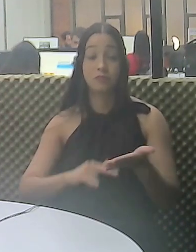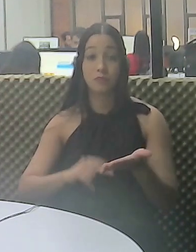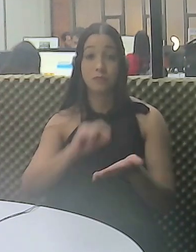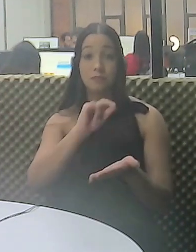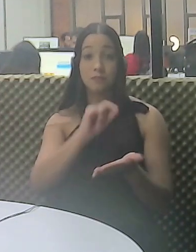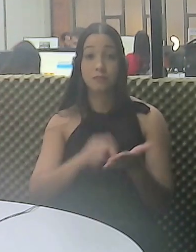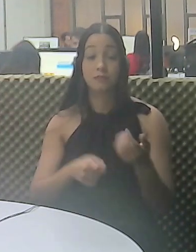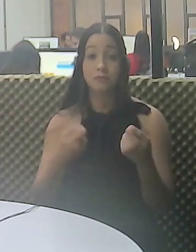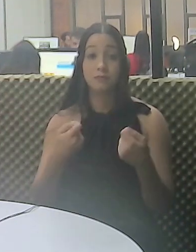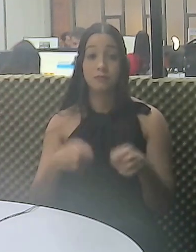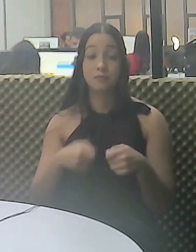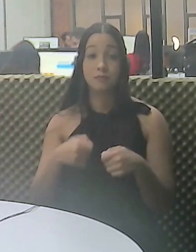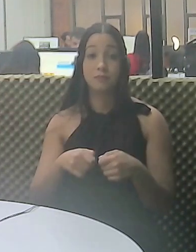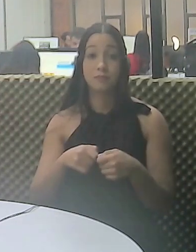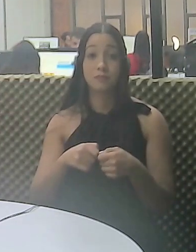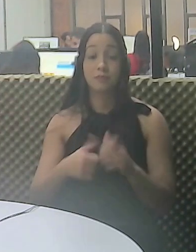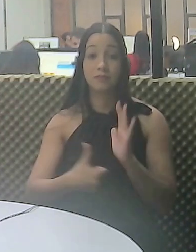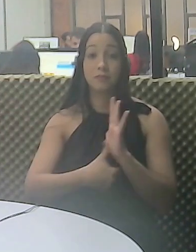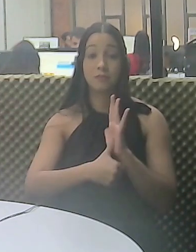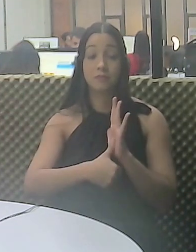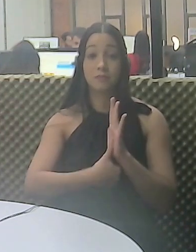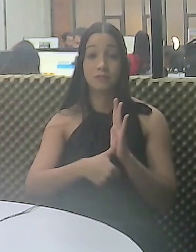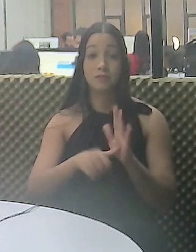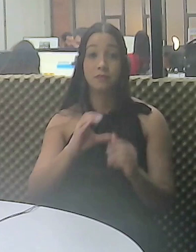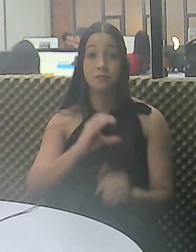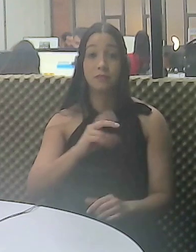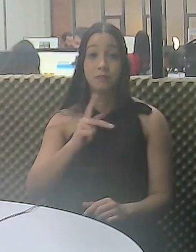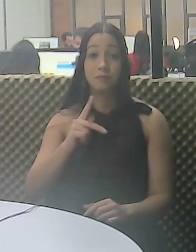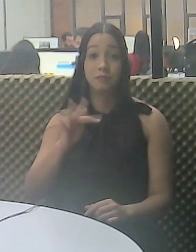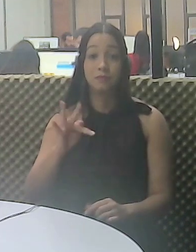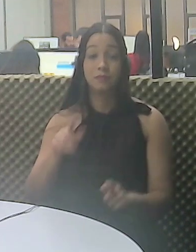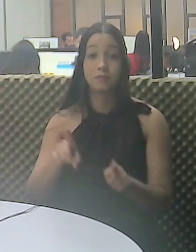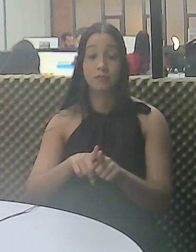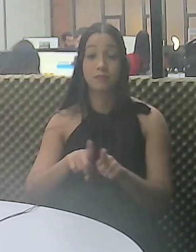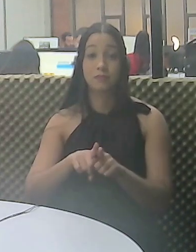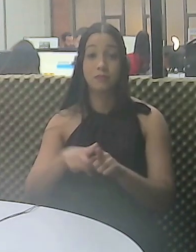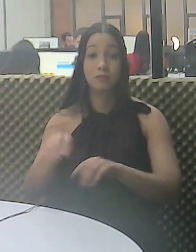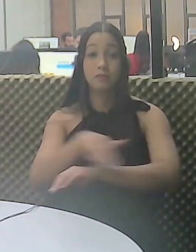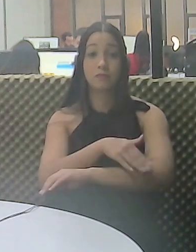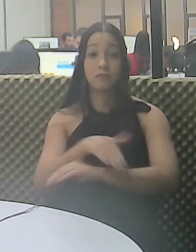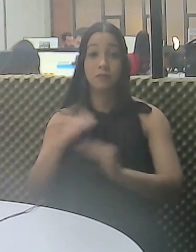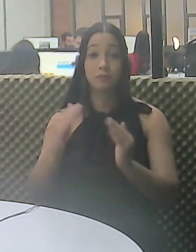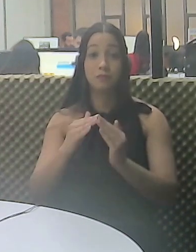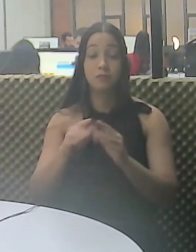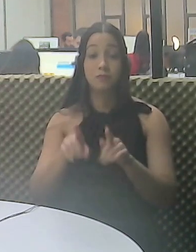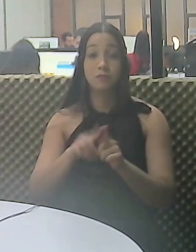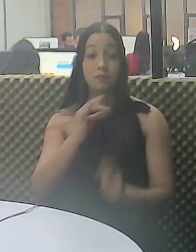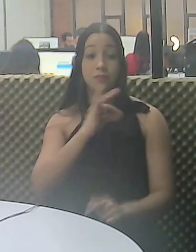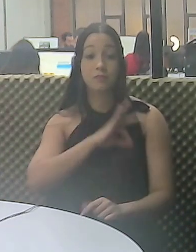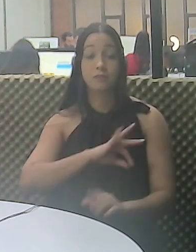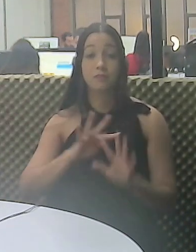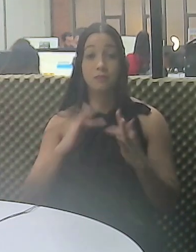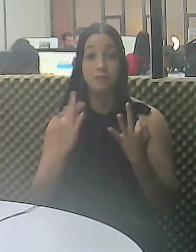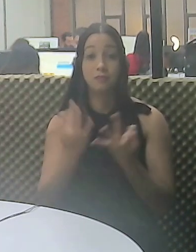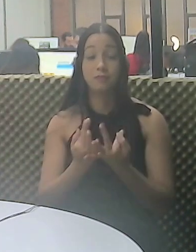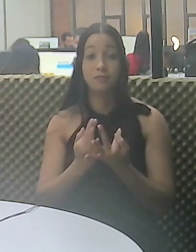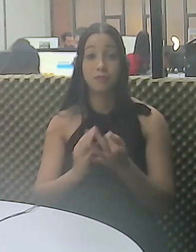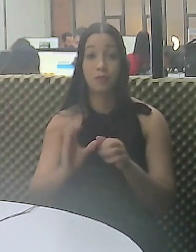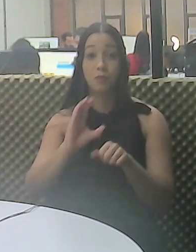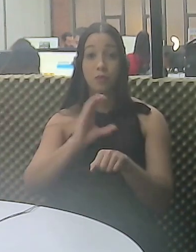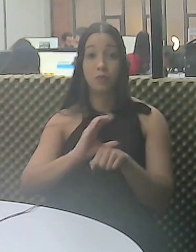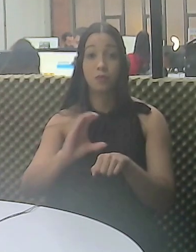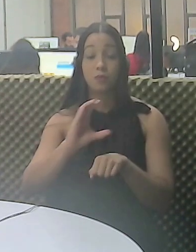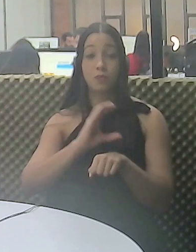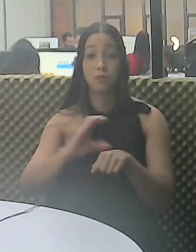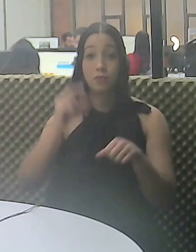fazer a inscrição são carteira de identidade, CPF e comprovantes de endereço e renda familiar. O curso